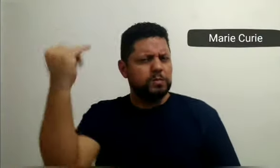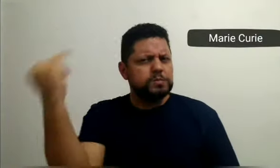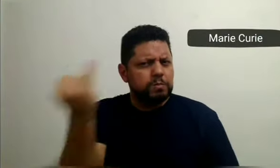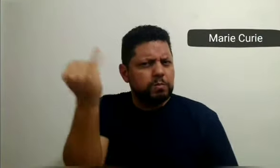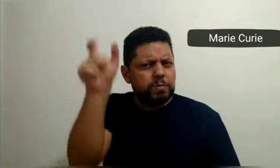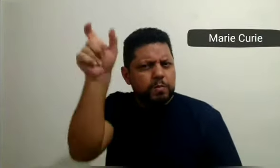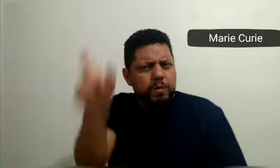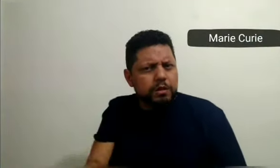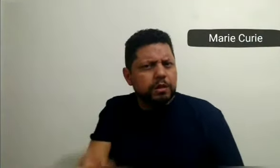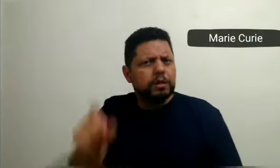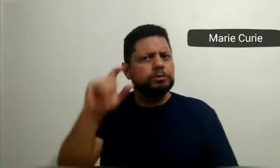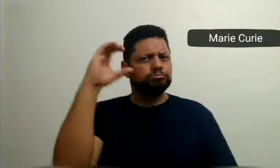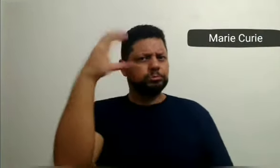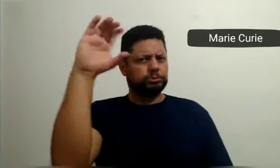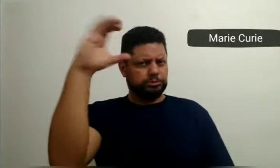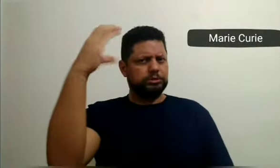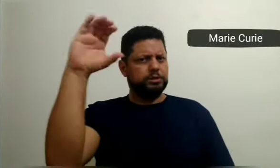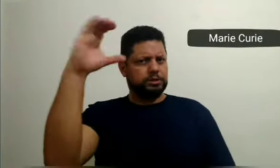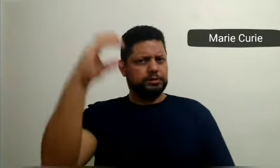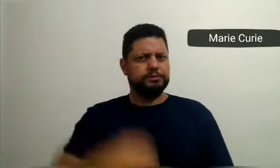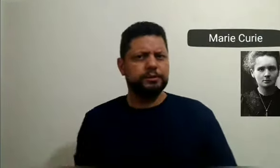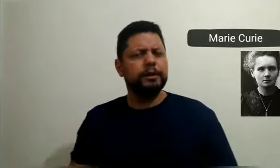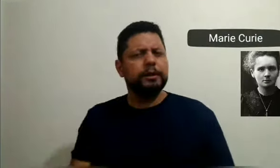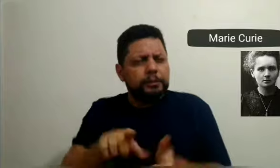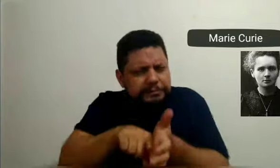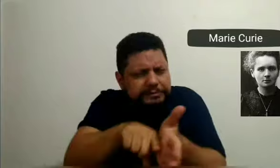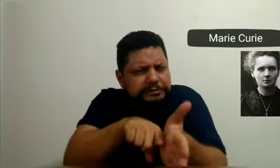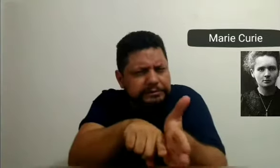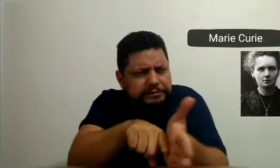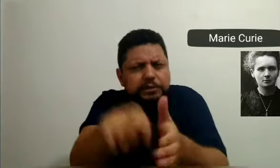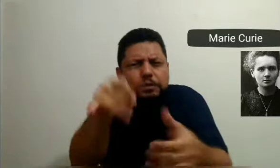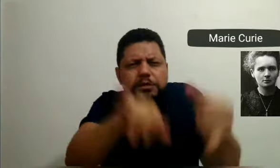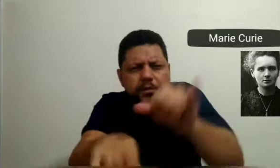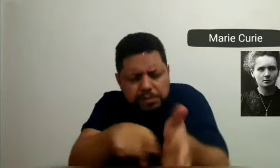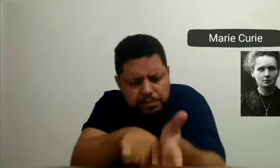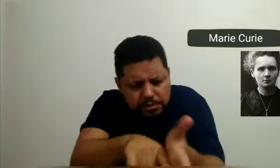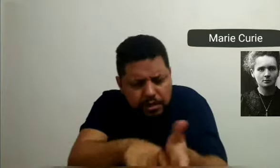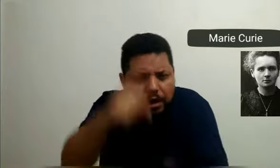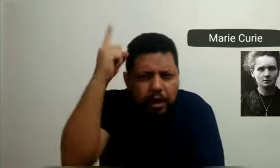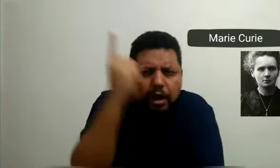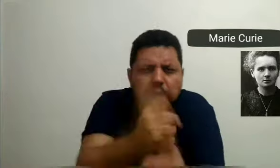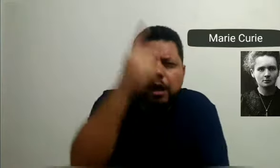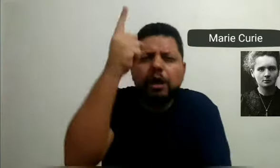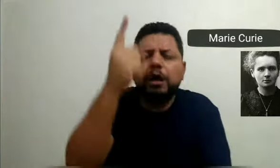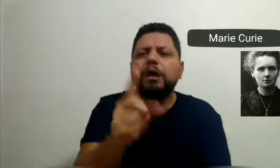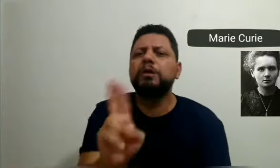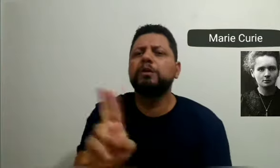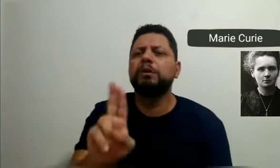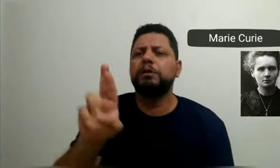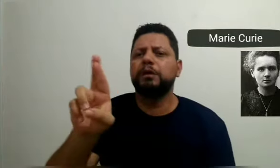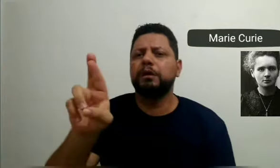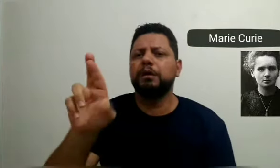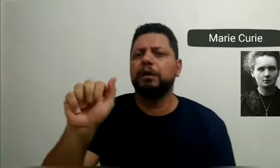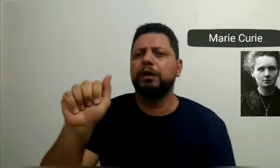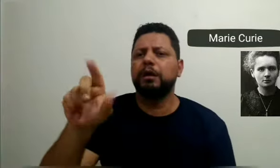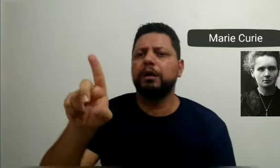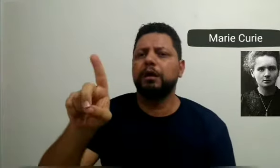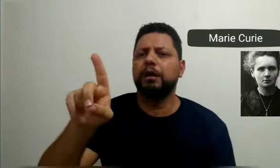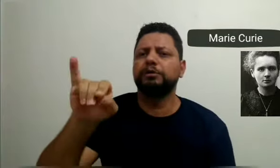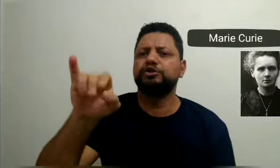cientista mulher extremamente importante para a ciência. Em seu trabalho de pesquisa, ela descobriu